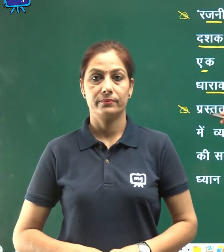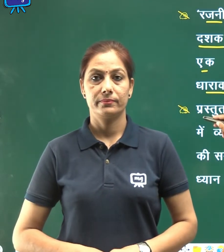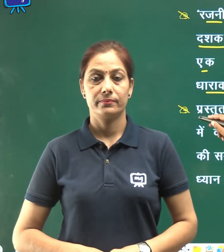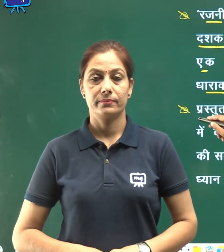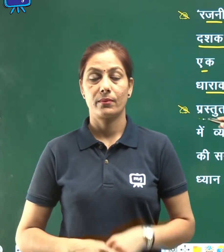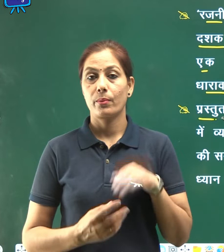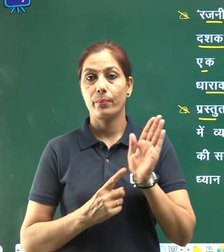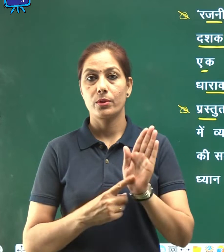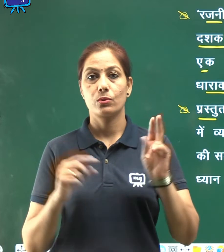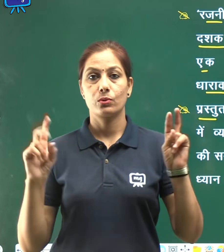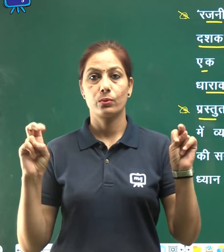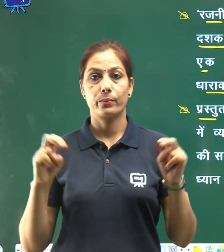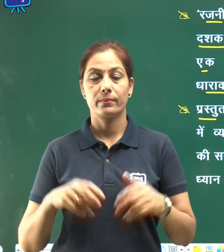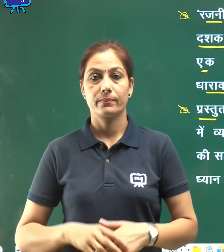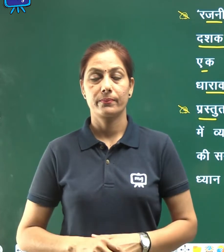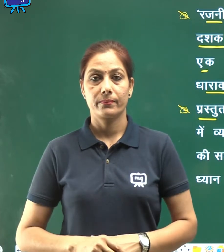प्रस्तुत अंश